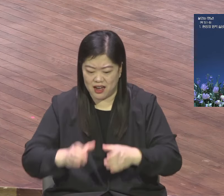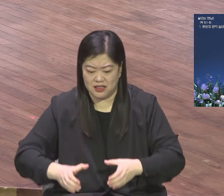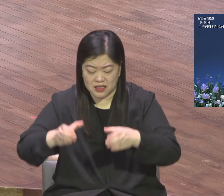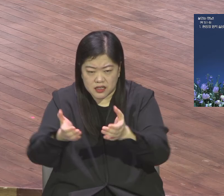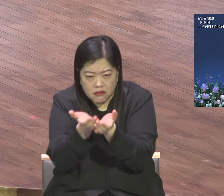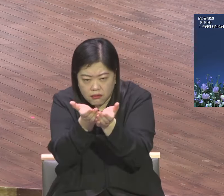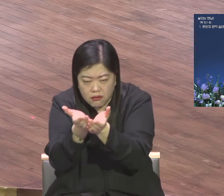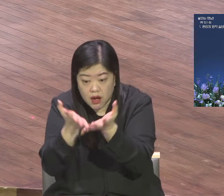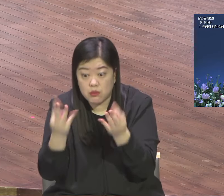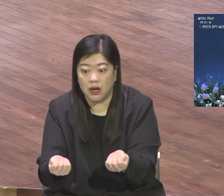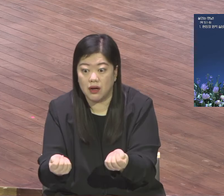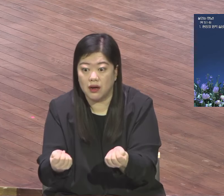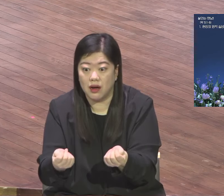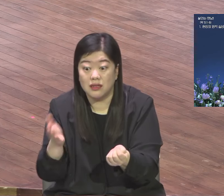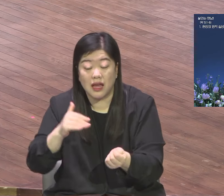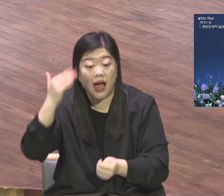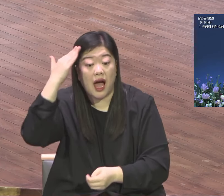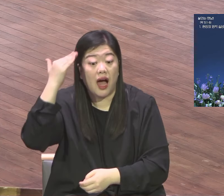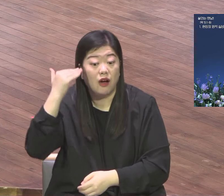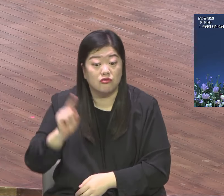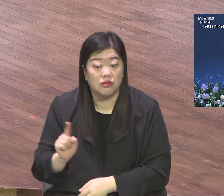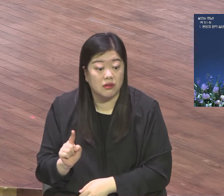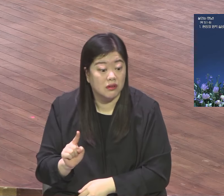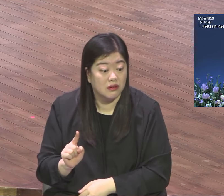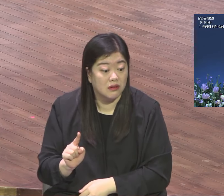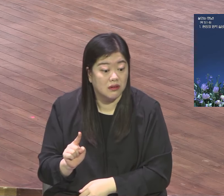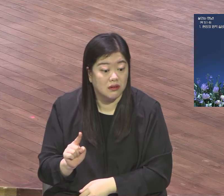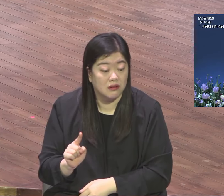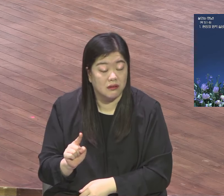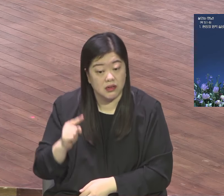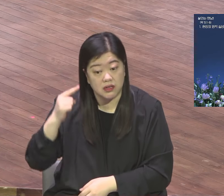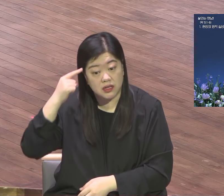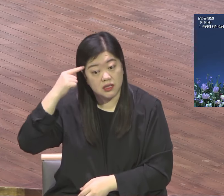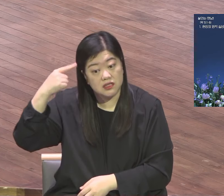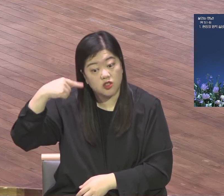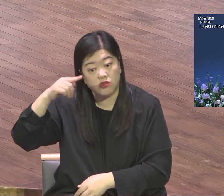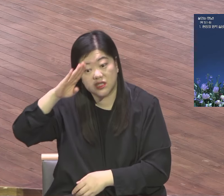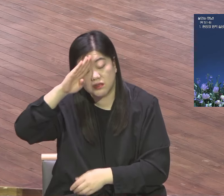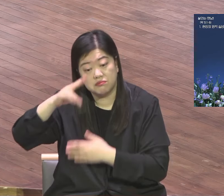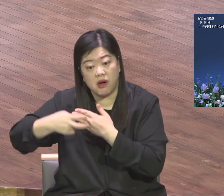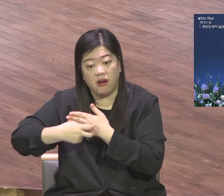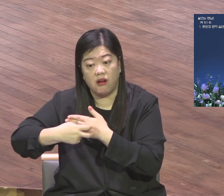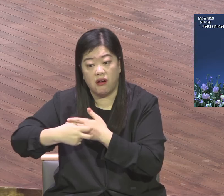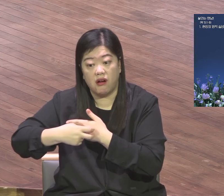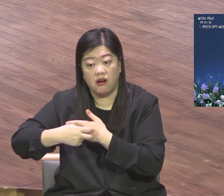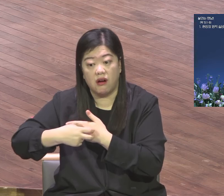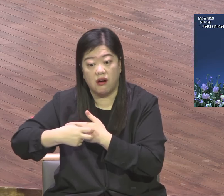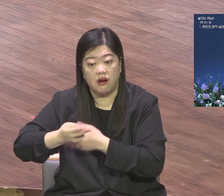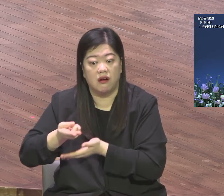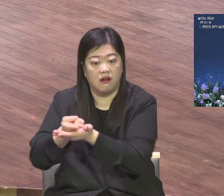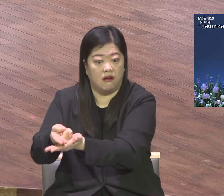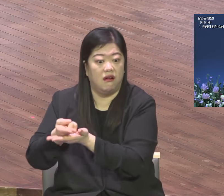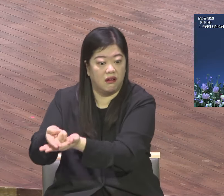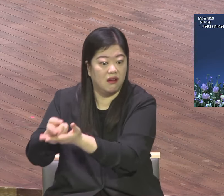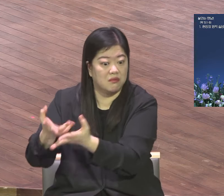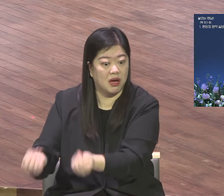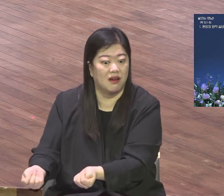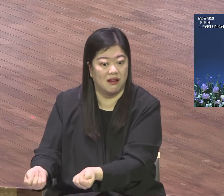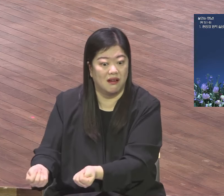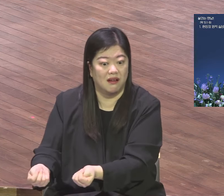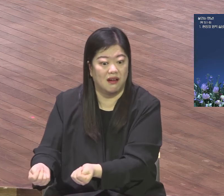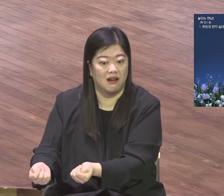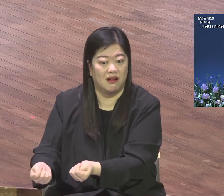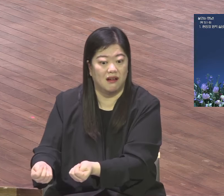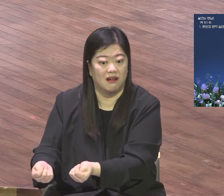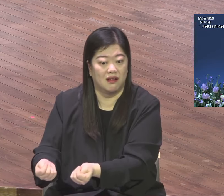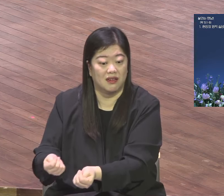우리나라는 싹 다 잡아놓기 때문에 어디 있나? 정신병원에 다 들어가 있어요. 정신병원이 차고 넘칩니다.